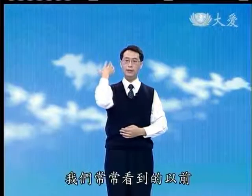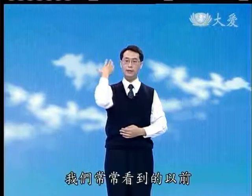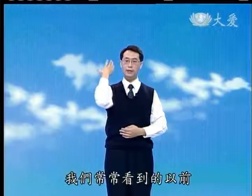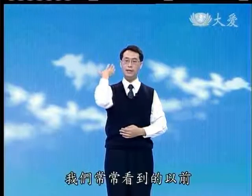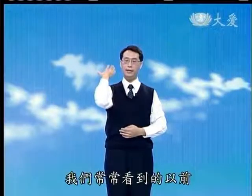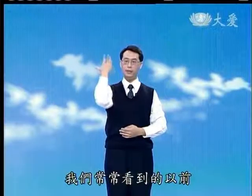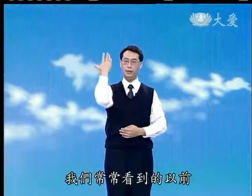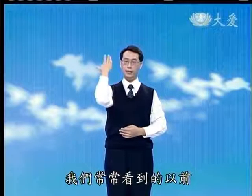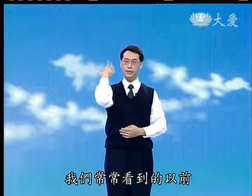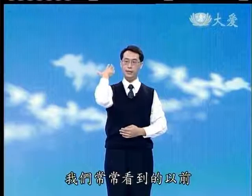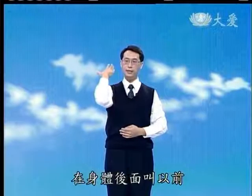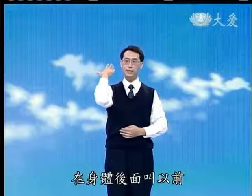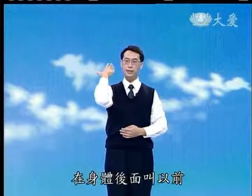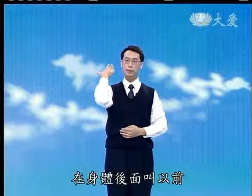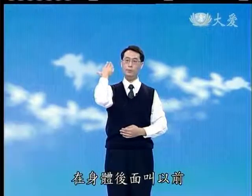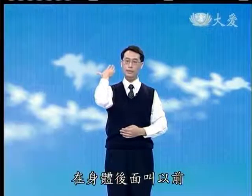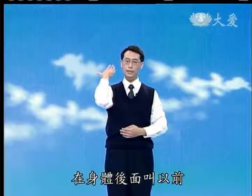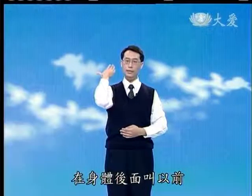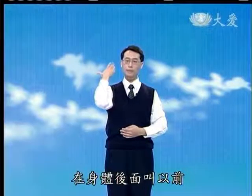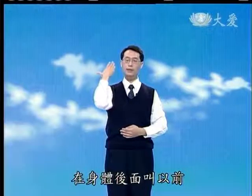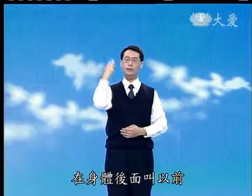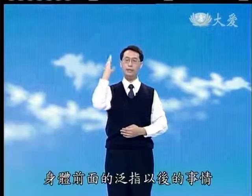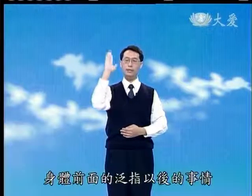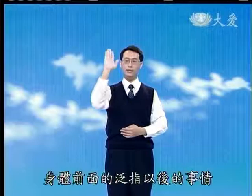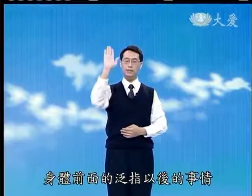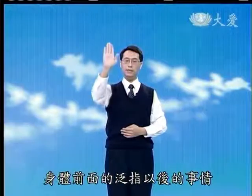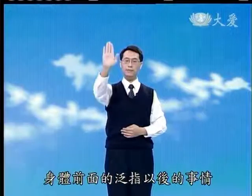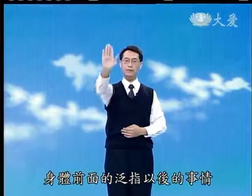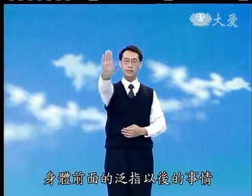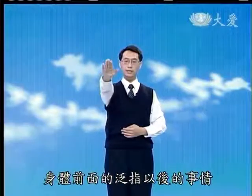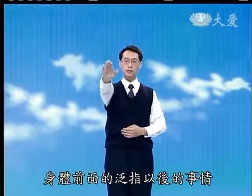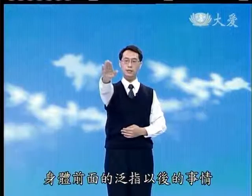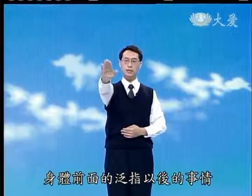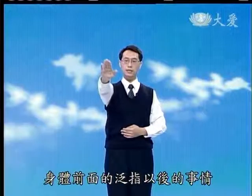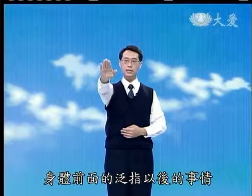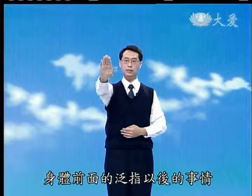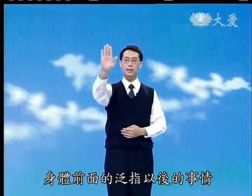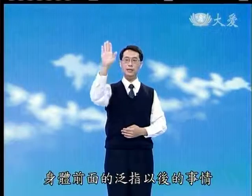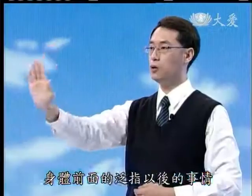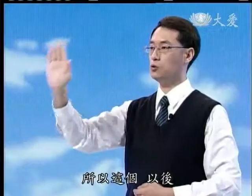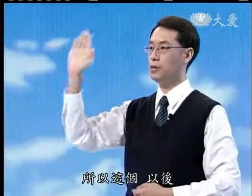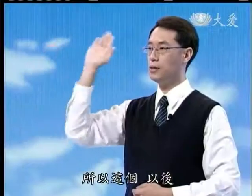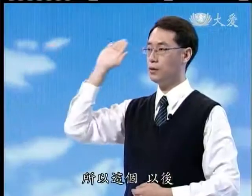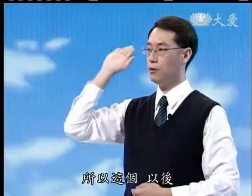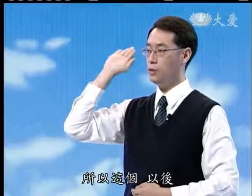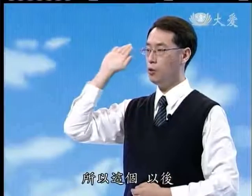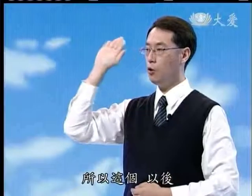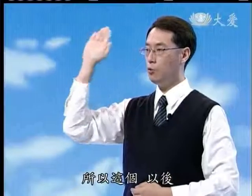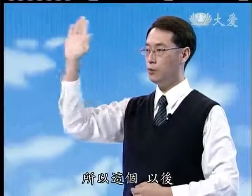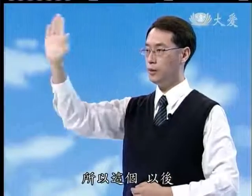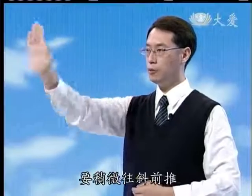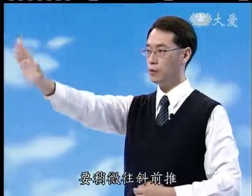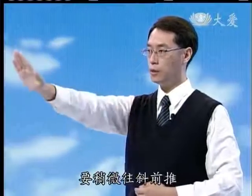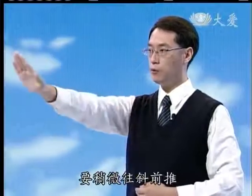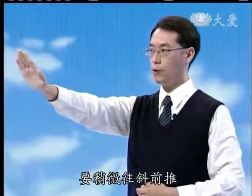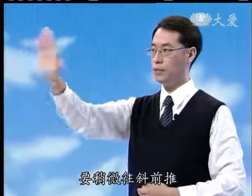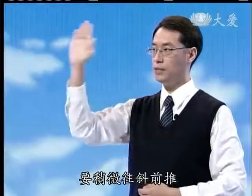们常常看到的以前，在身体后面叫以前，身体前面的泛指以后的事情，所以这个以后要稍微往前